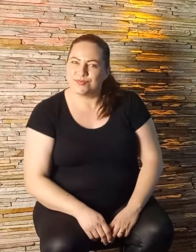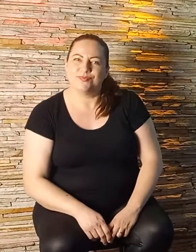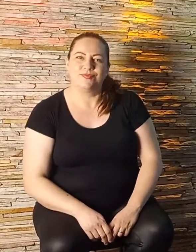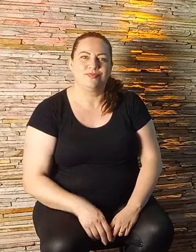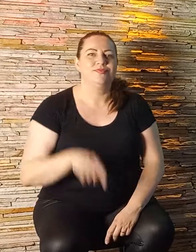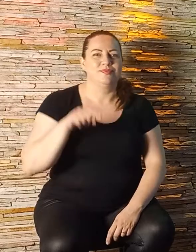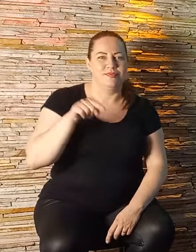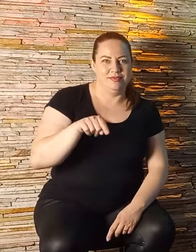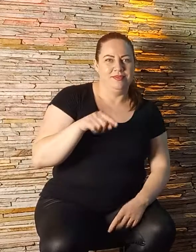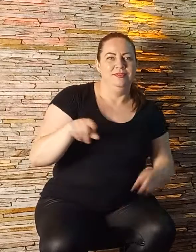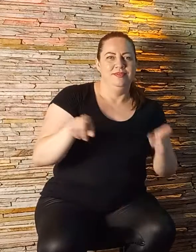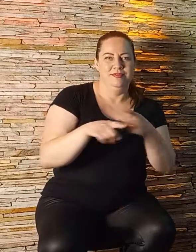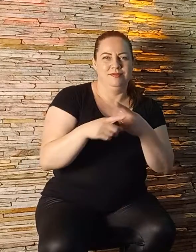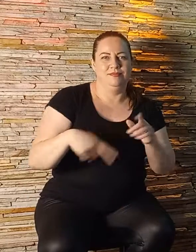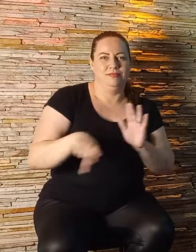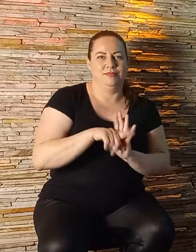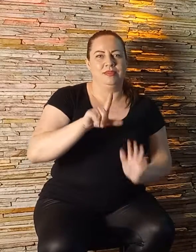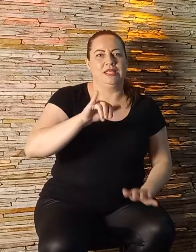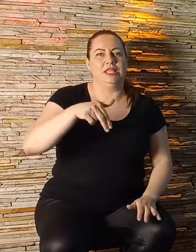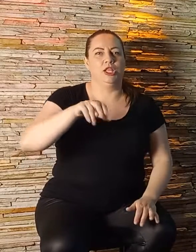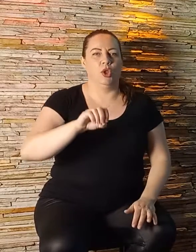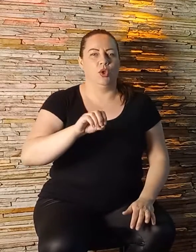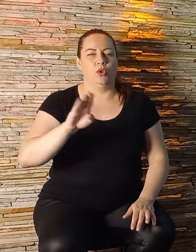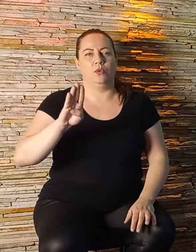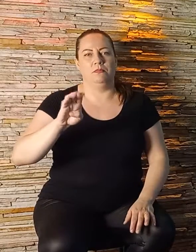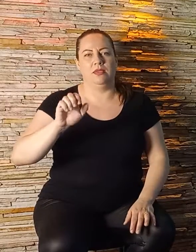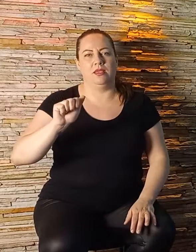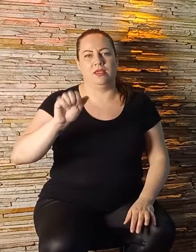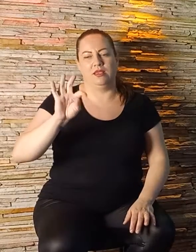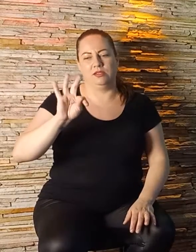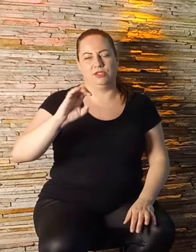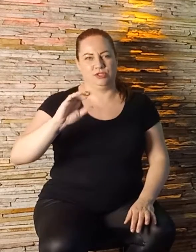e essa frase é do menina Betis